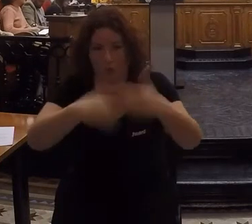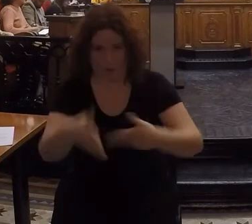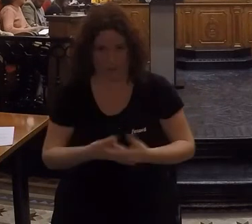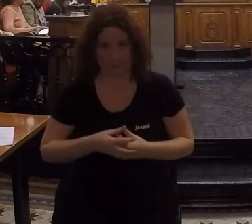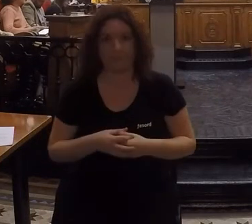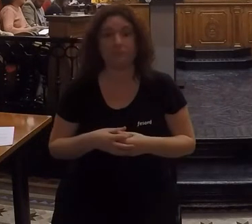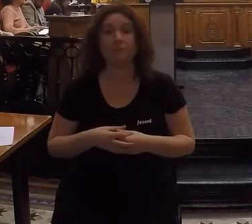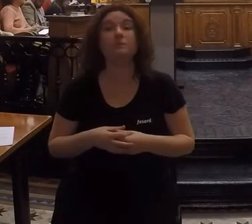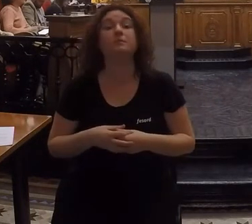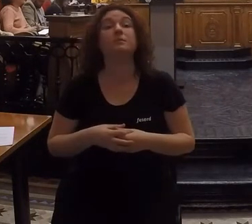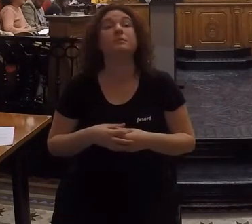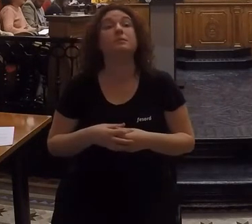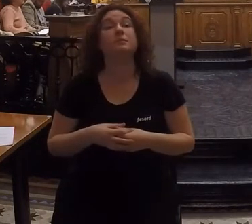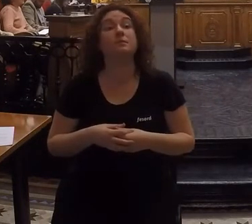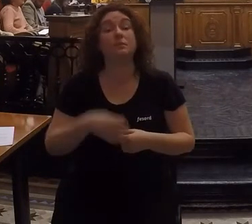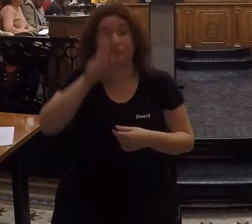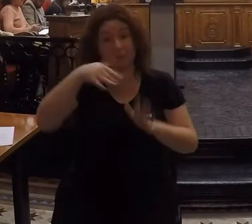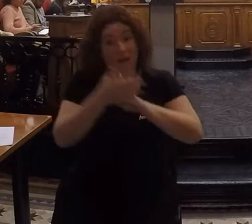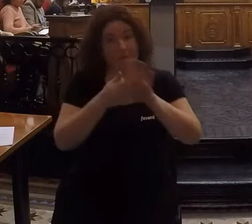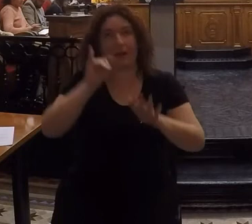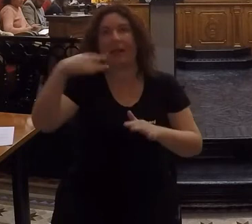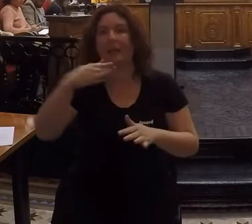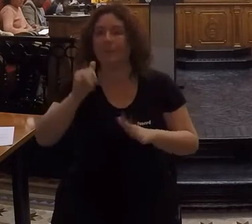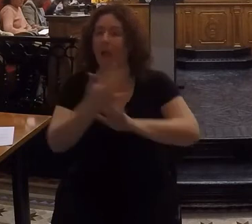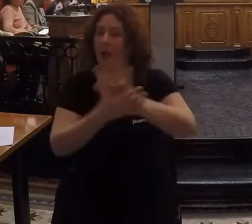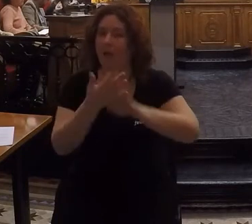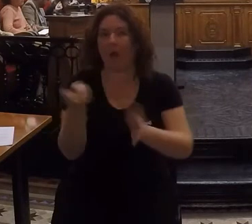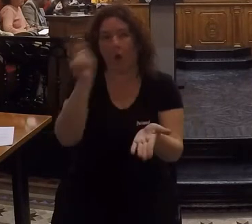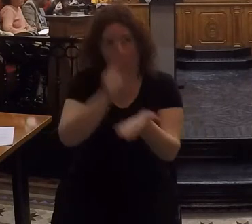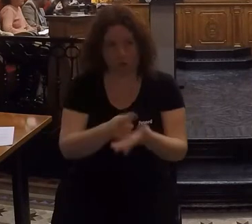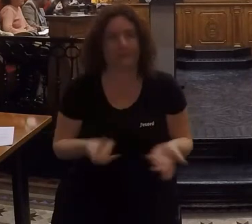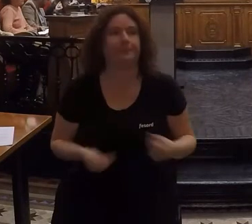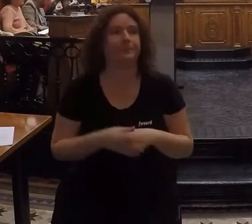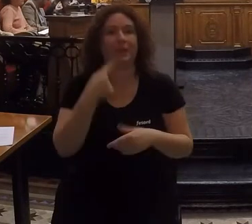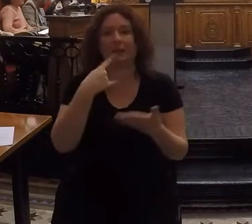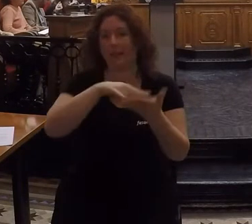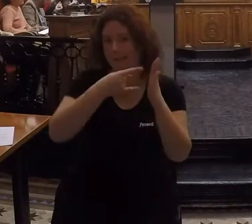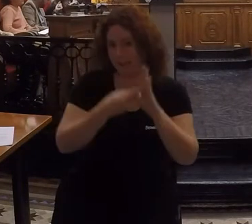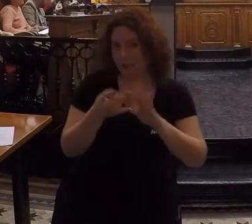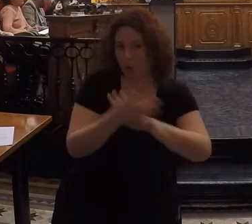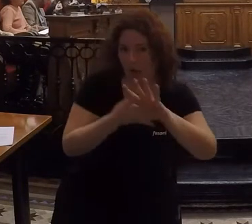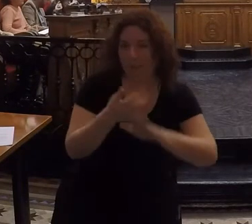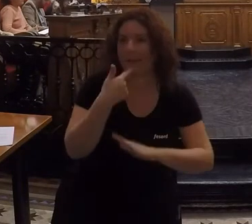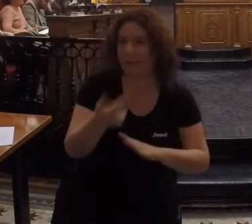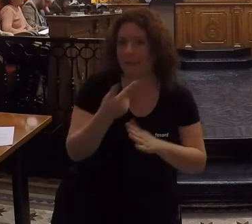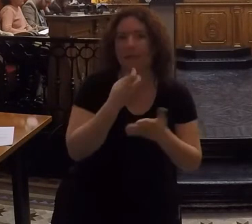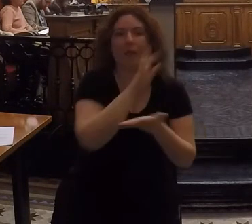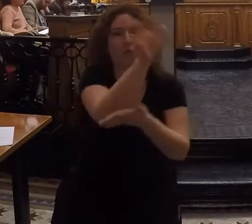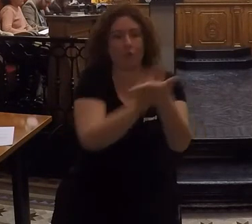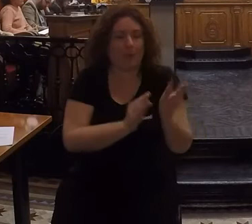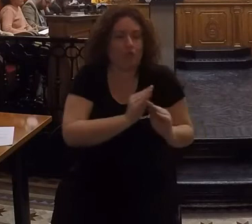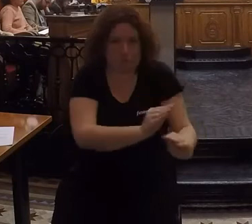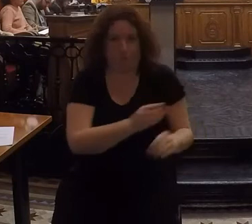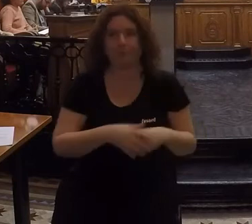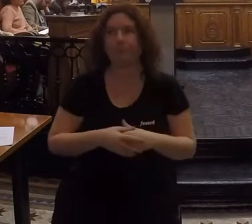Bueno, continúa usted hablando del IBI. ¿Le gusta a usted hablar de lo que dicen los técnicos en sus informes? Yo creo que se